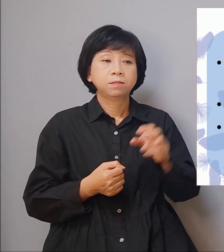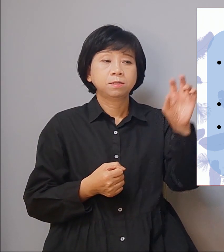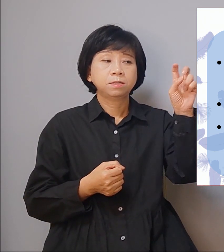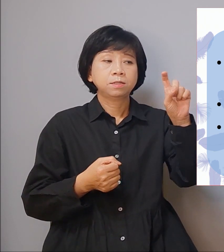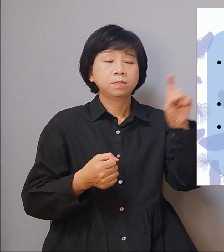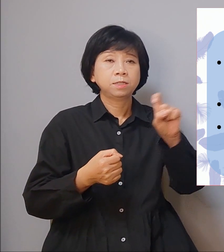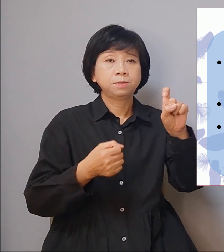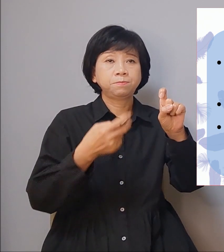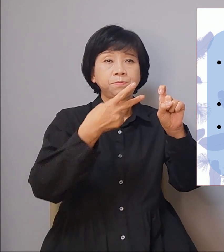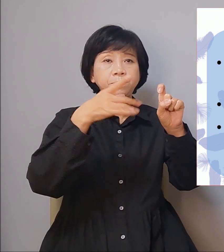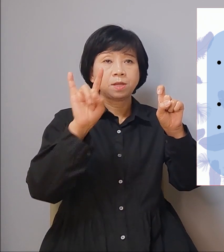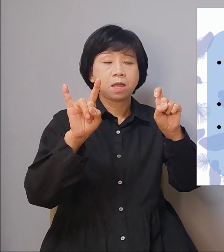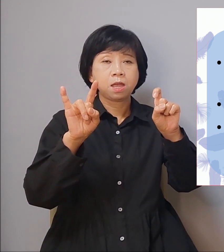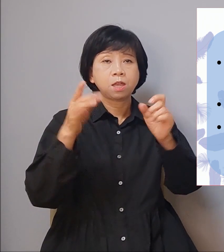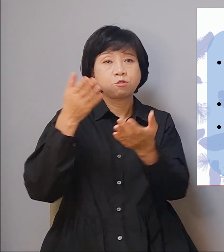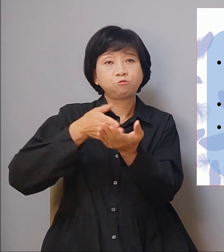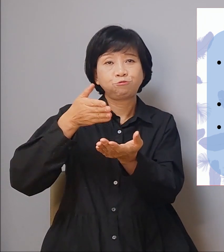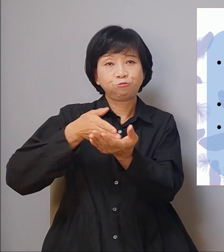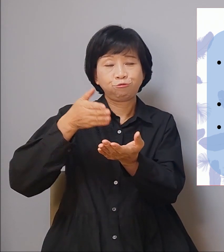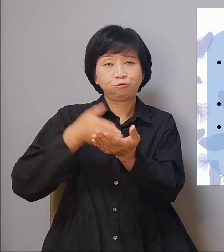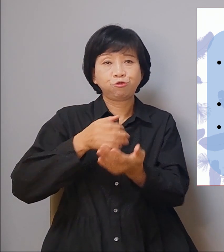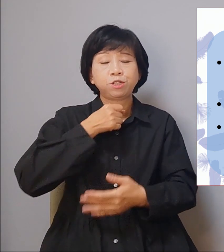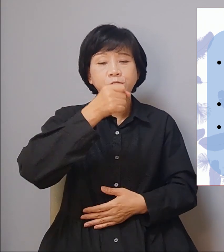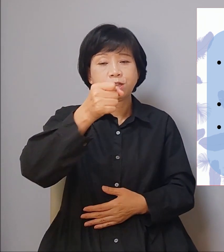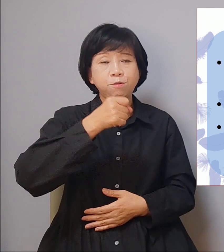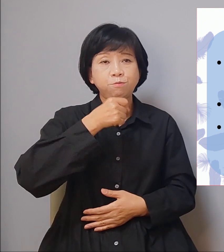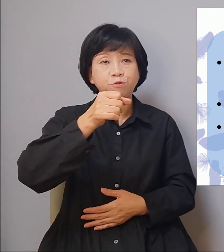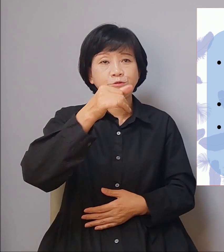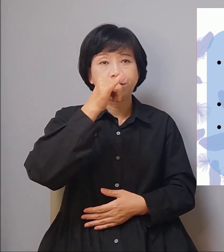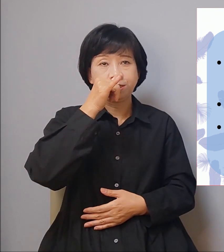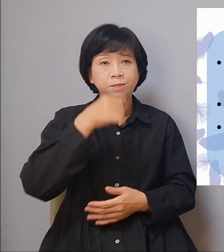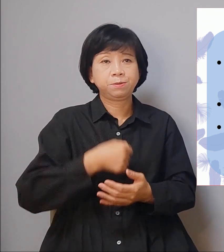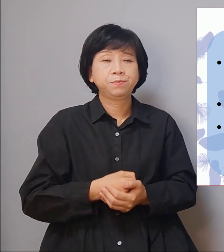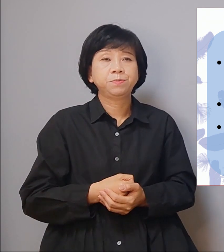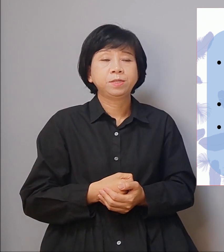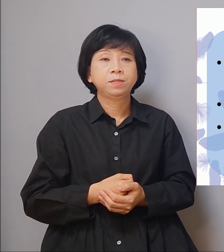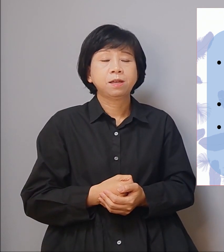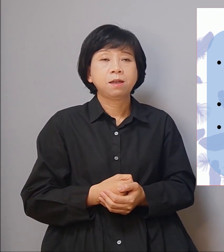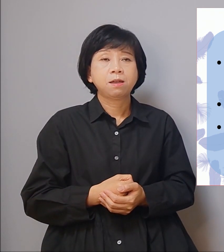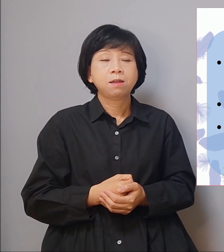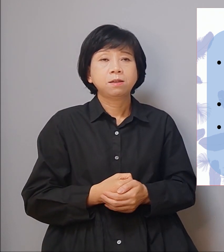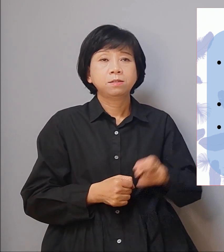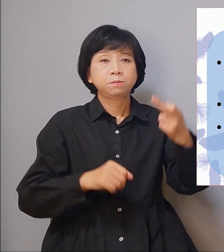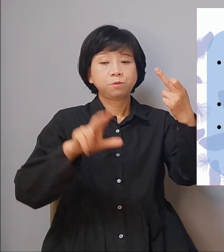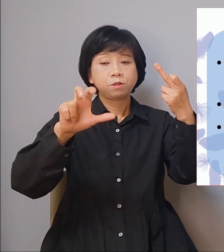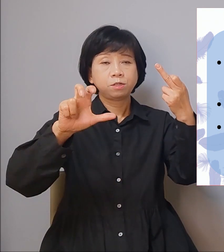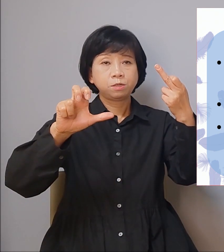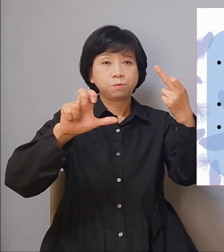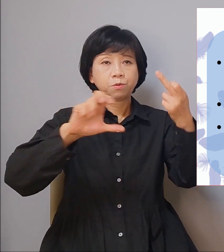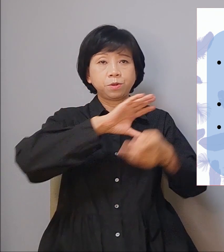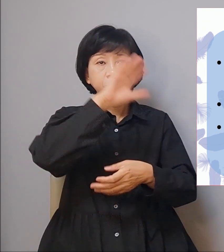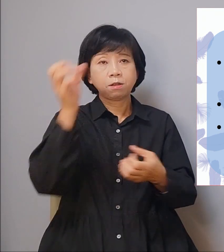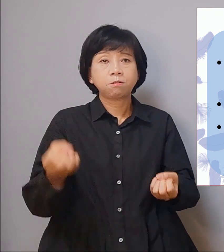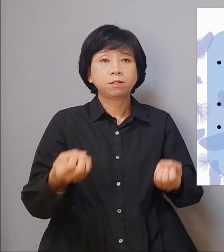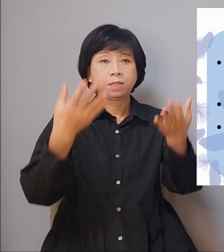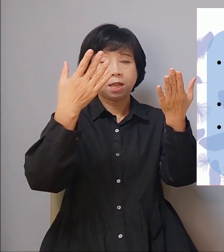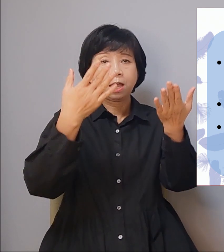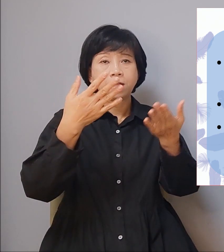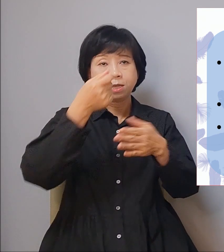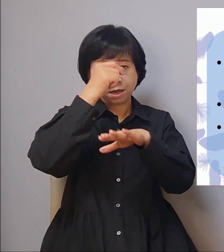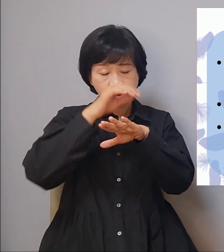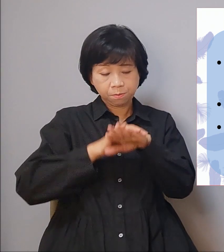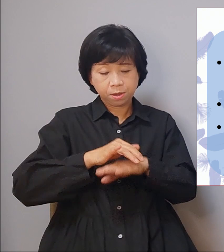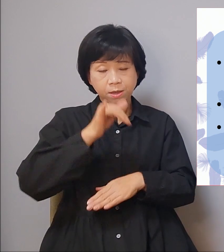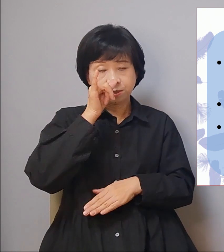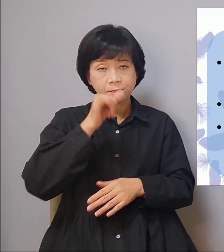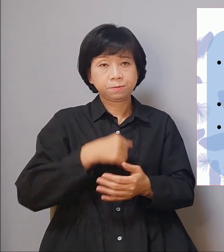바랍니다. 25일 주일 성탄 감사 예배를 11시에 온 가족이 드립니다. 성탄 발표회를 위해